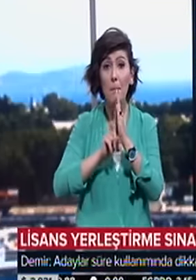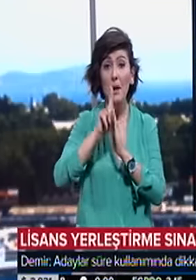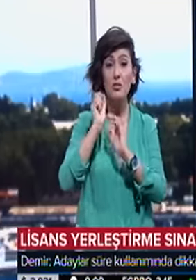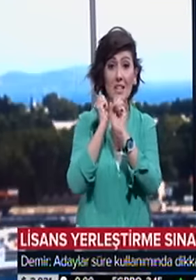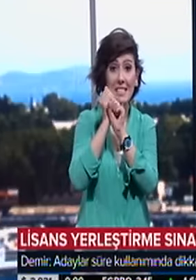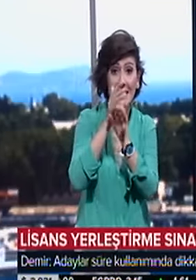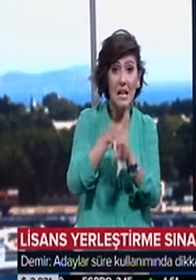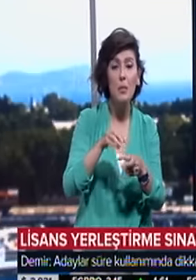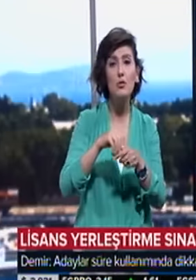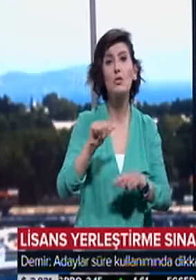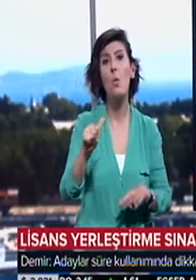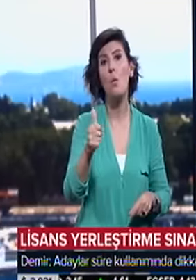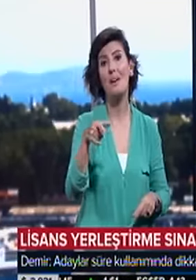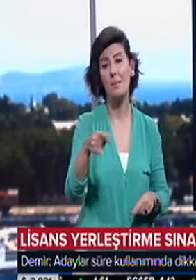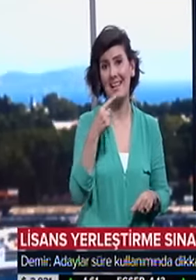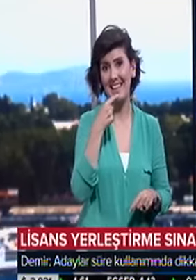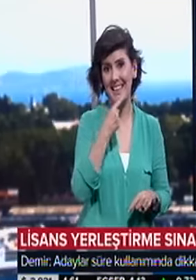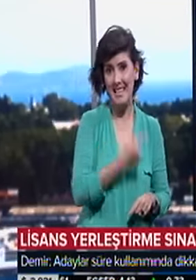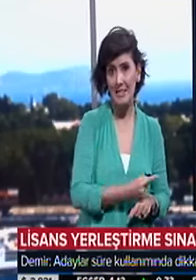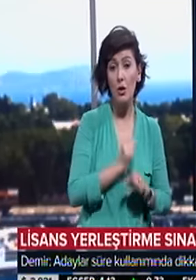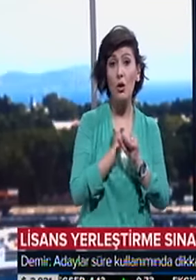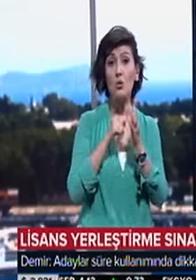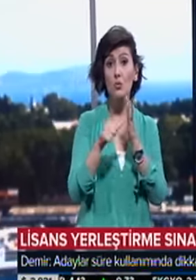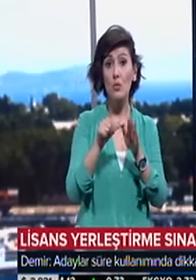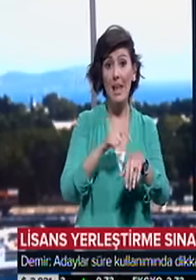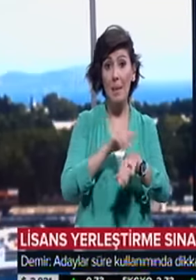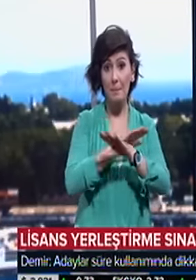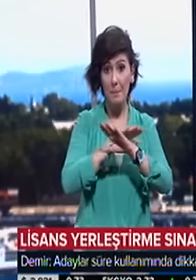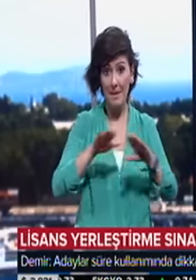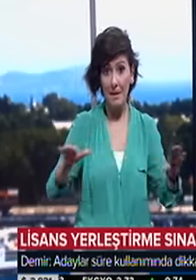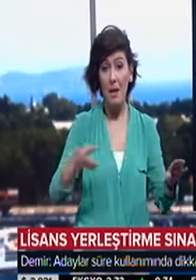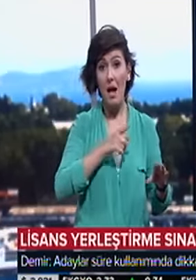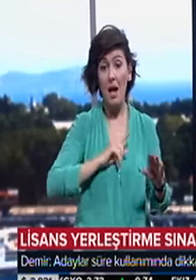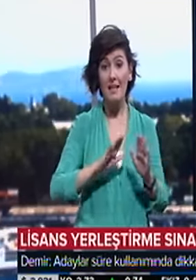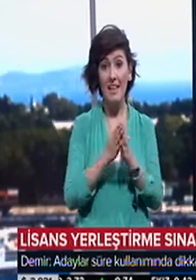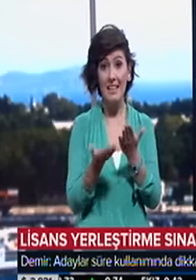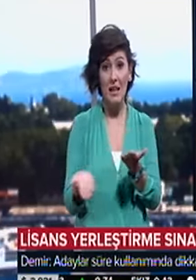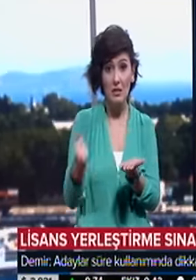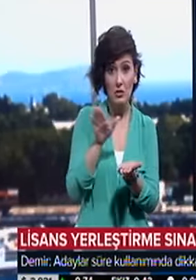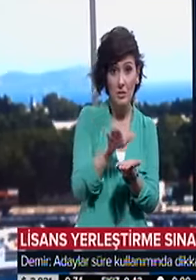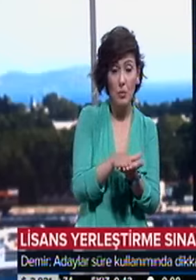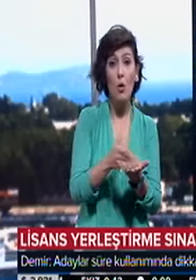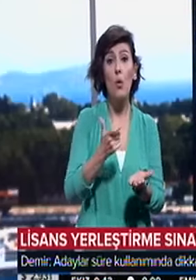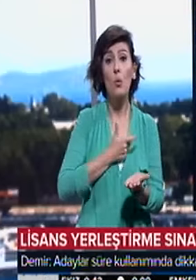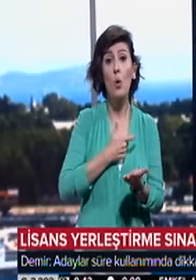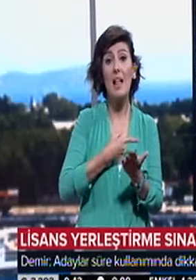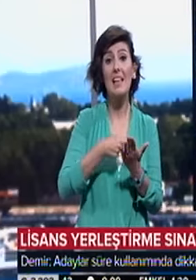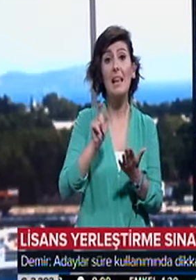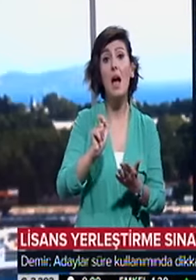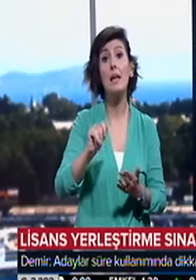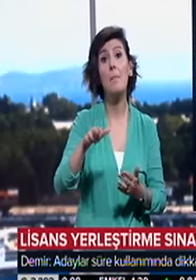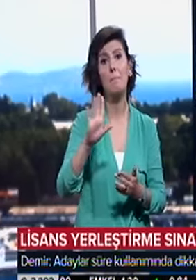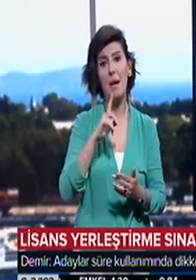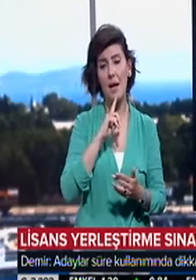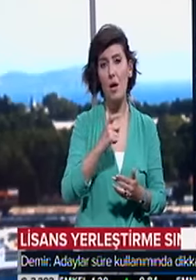için önemli olduğuna dikkat çeken ÖSYM Başkanı, süre bitiminde adayların kitapçıklarını kapatarak kural ihlali yapmamalarını